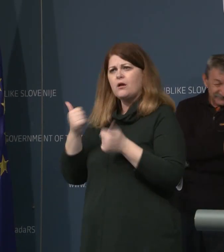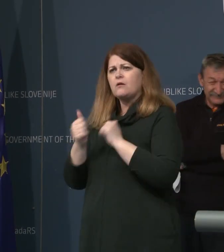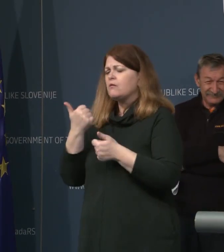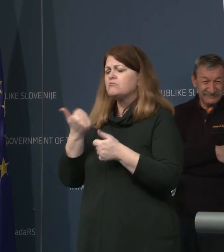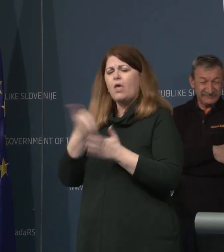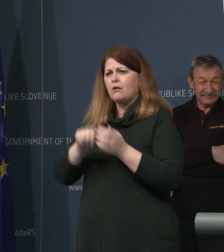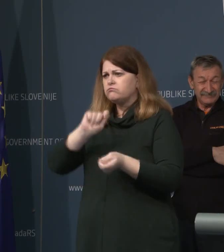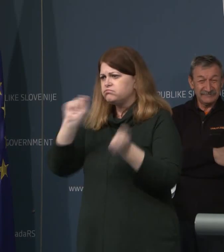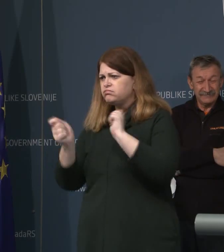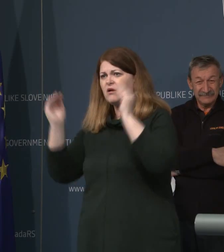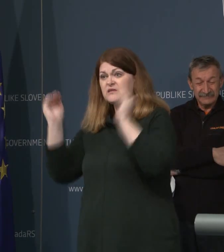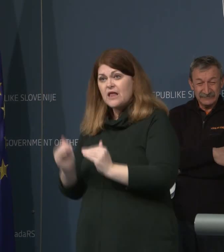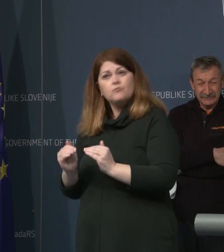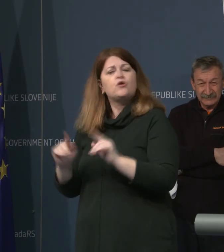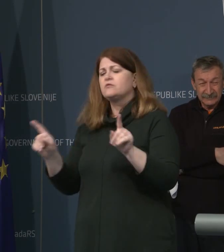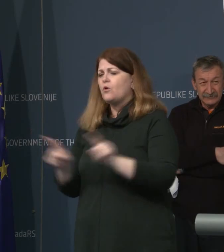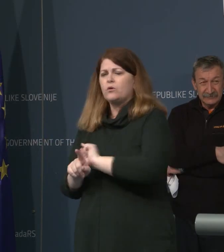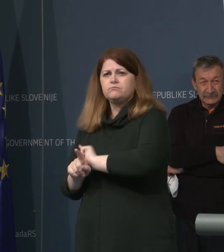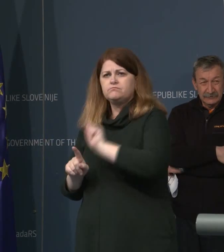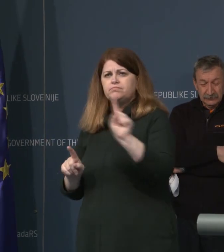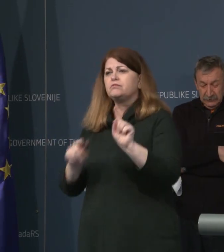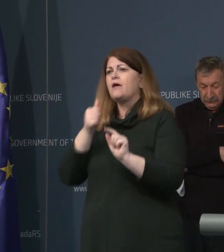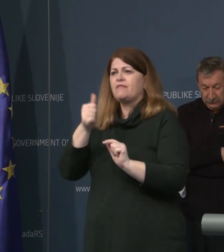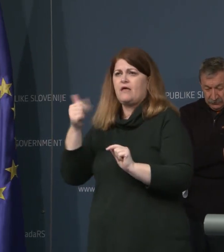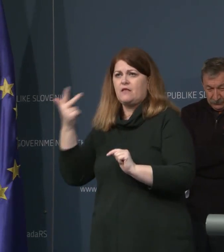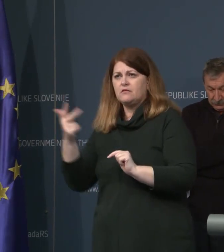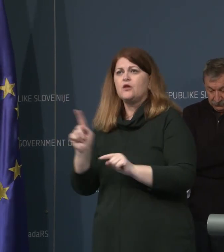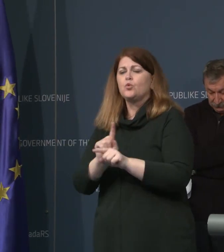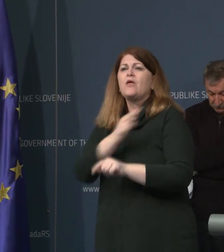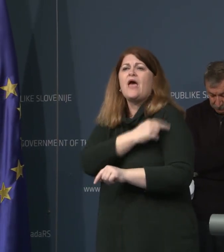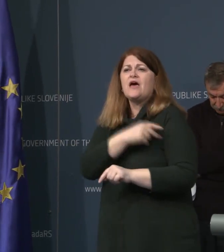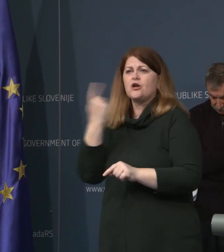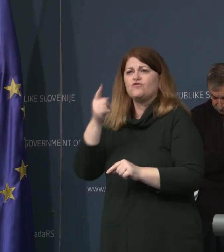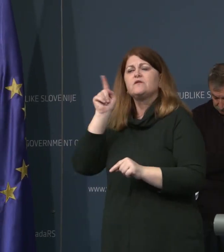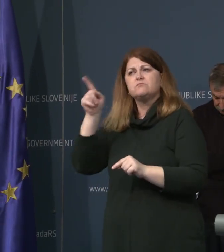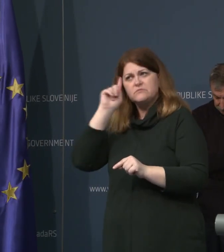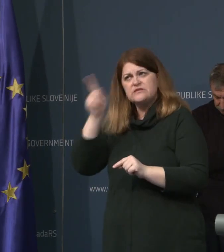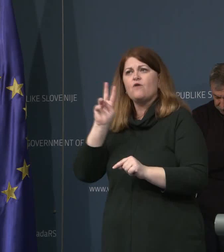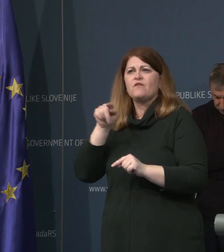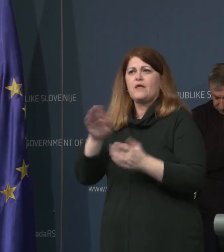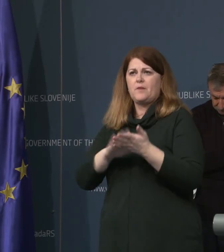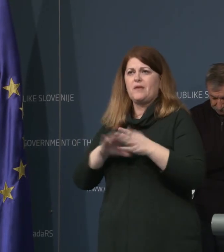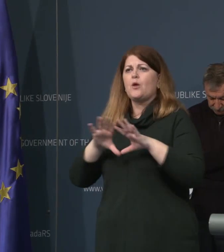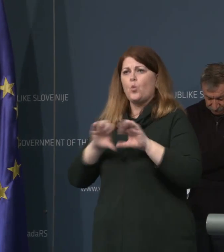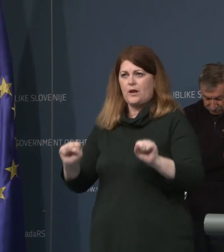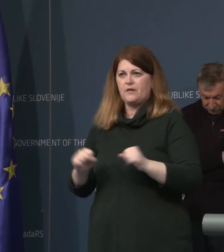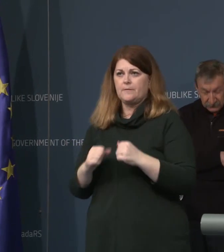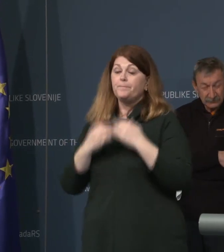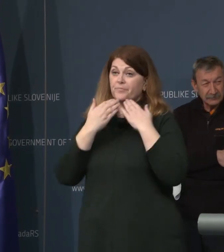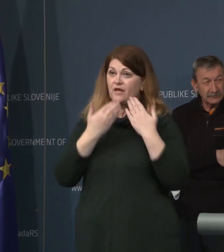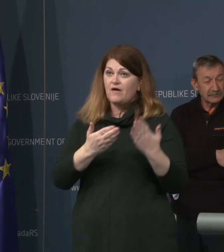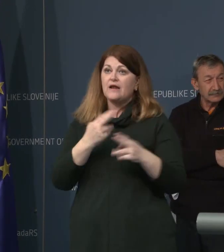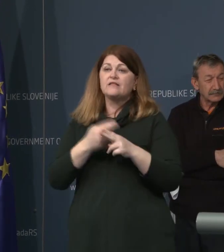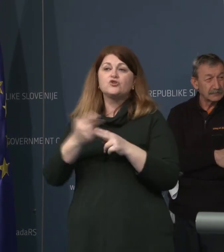zato je zagotovljena pot, dispečerska služba, reševalci so obveščeni in znajo v takih primerih ukrepati. Hvala. Hvala